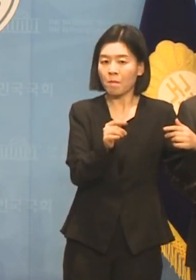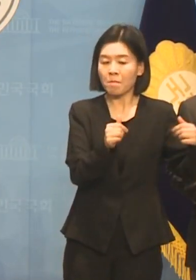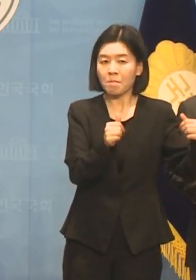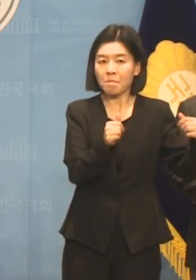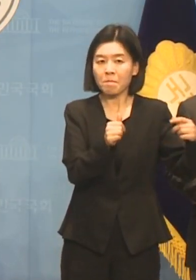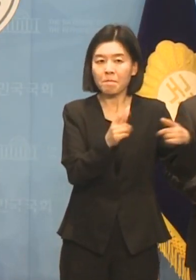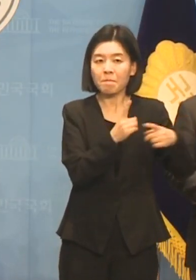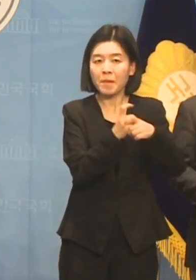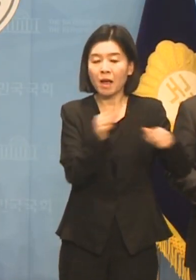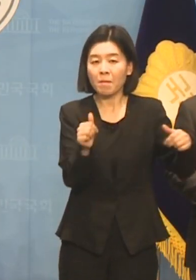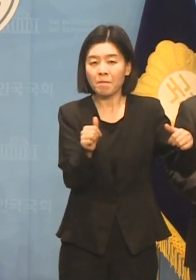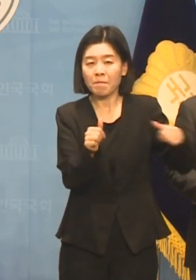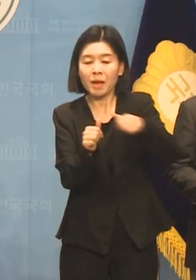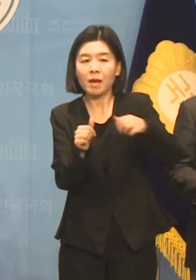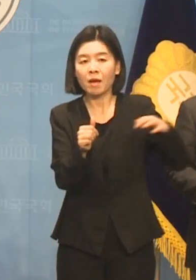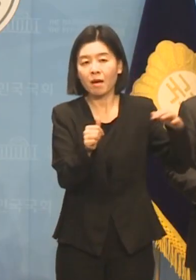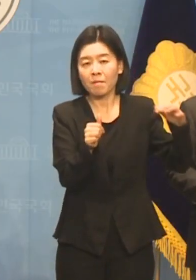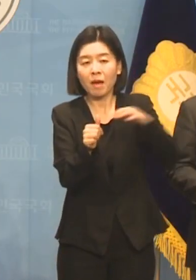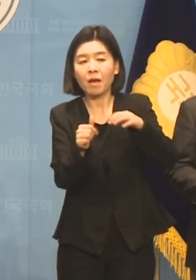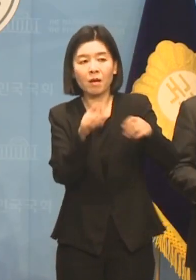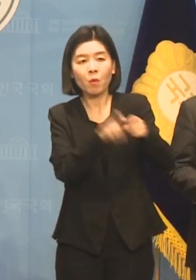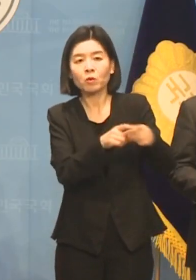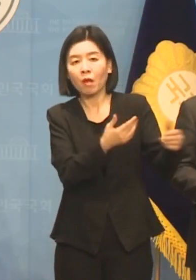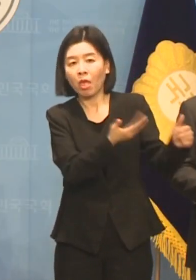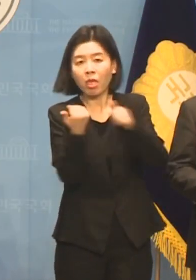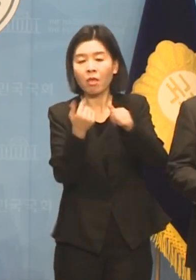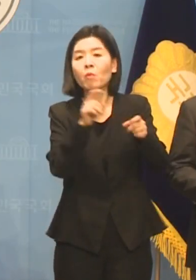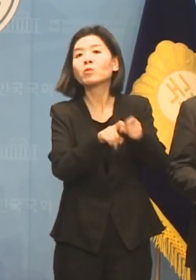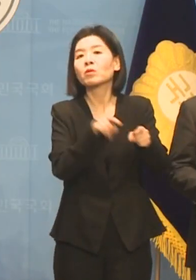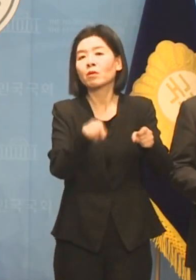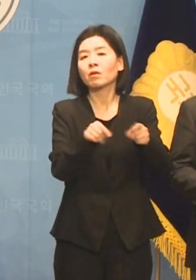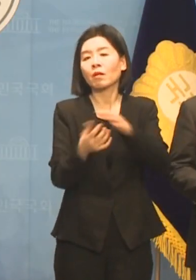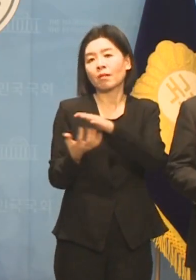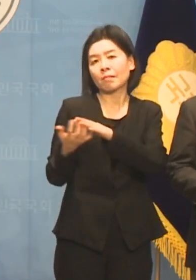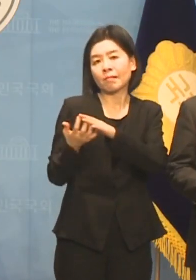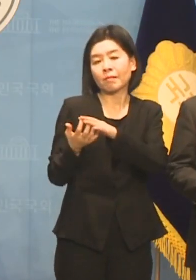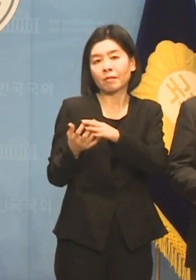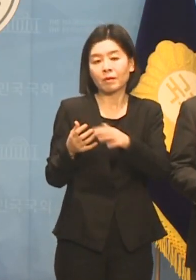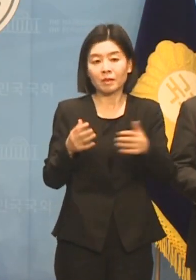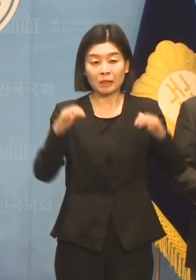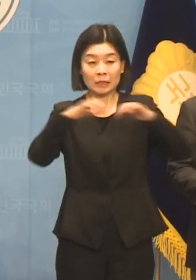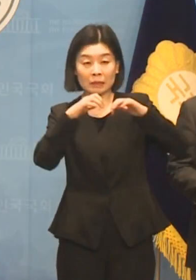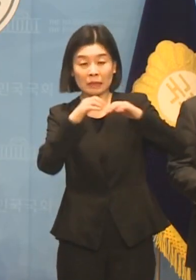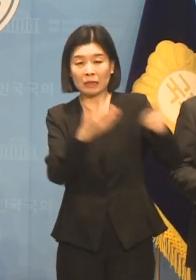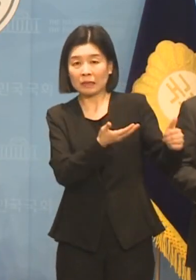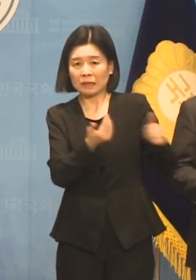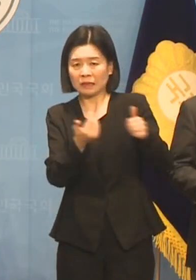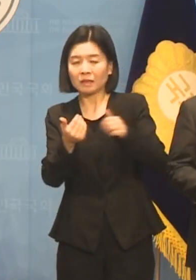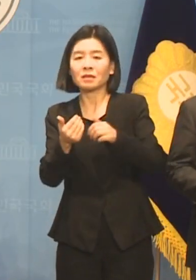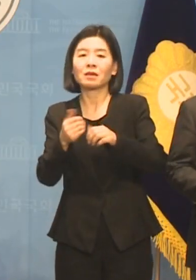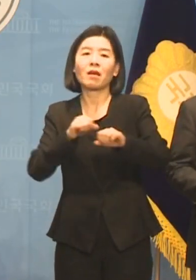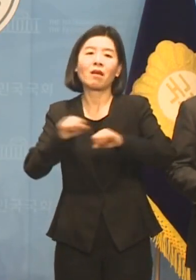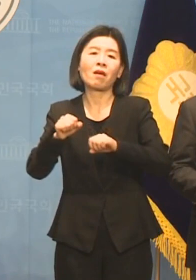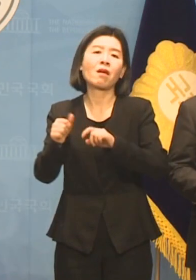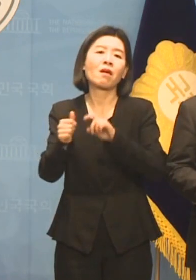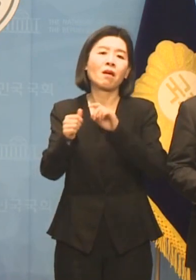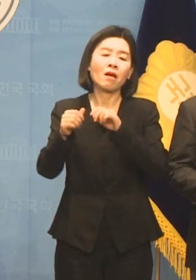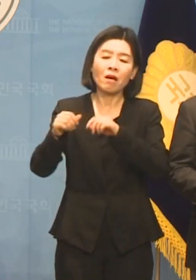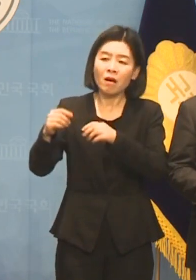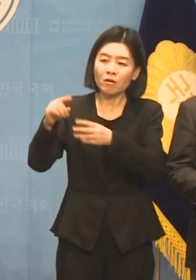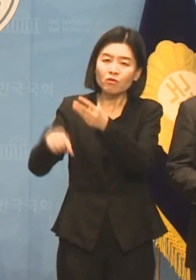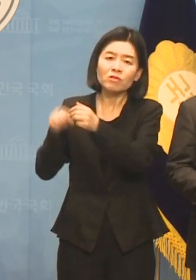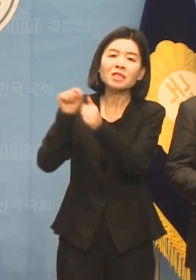반발을 이끌어내려는 의도적인 전쟁 자극행위, 도발행위로 보입니다. 만약